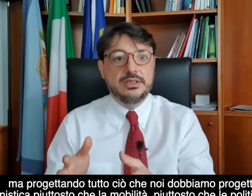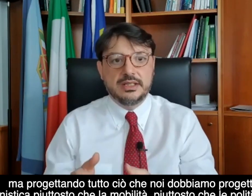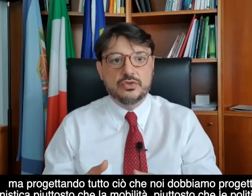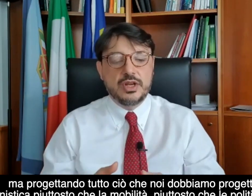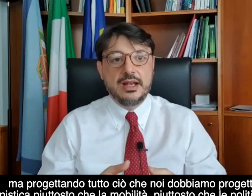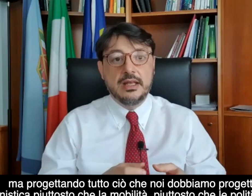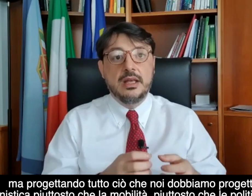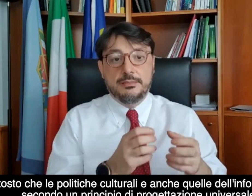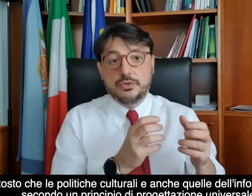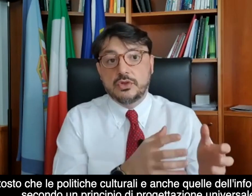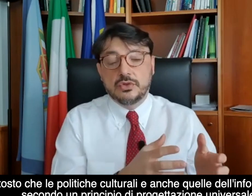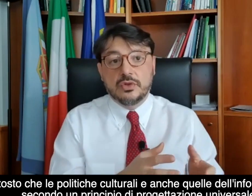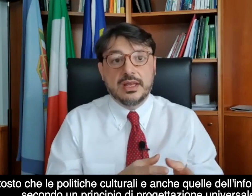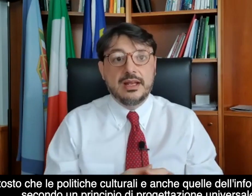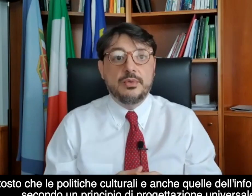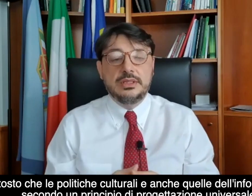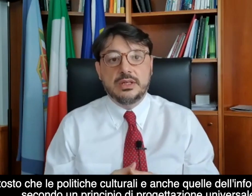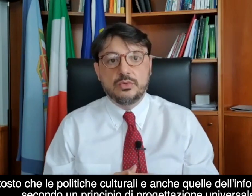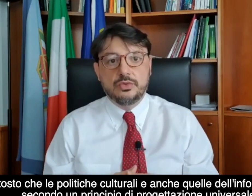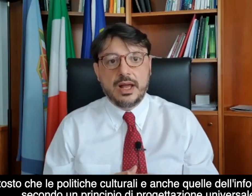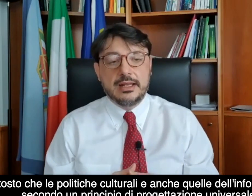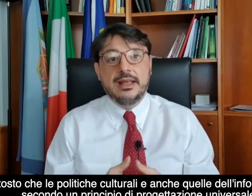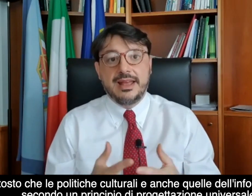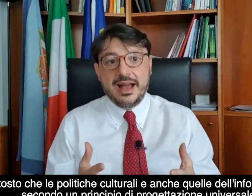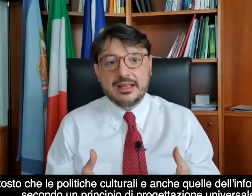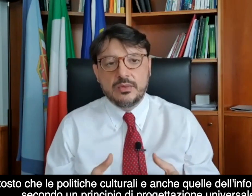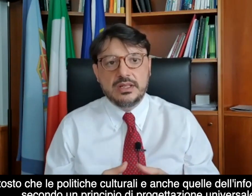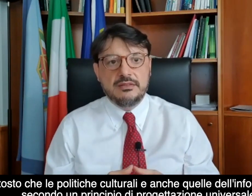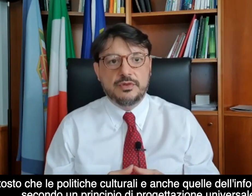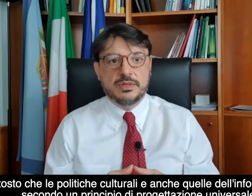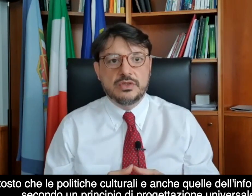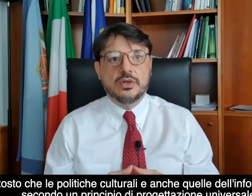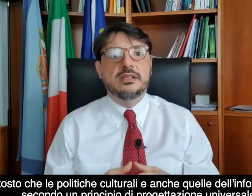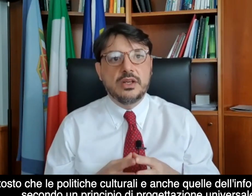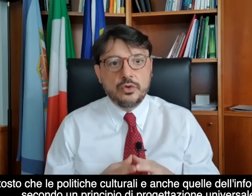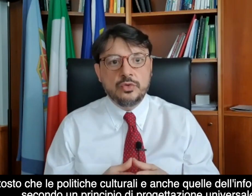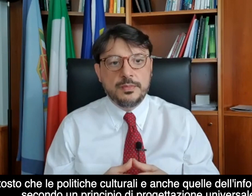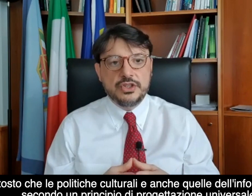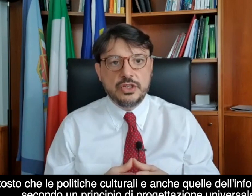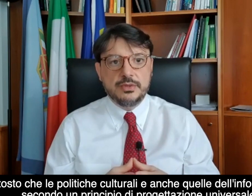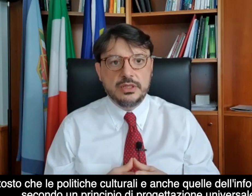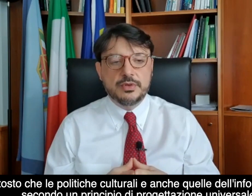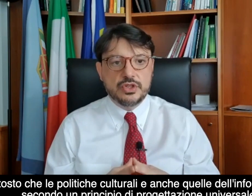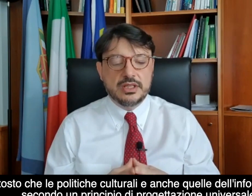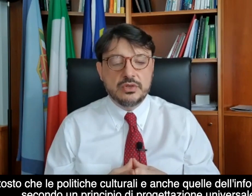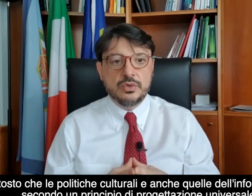sociali piuttosto che le politiche culturali e anche quelli dell'informazione secondo un principio di progettazione universale